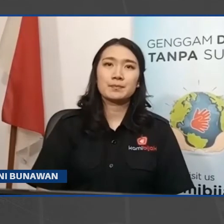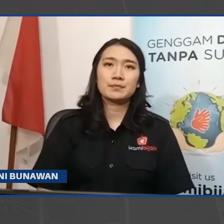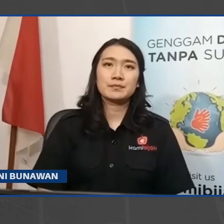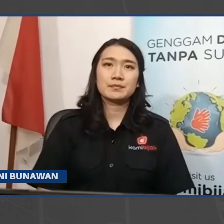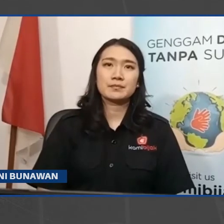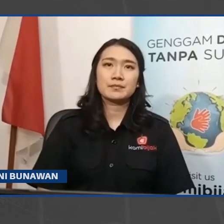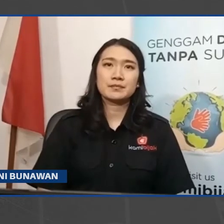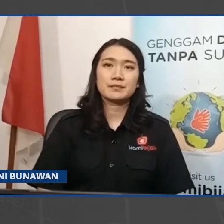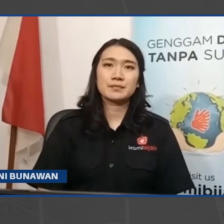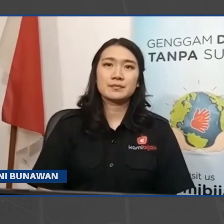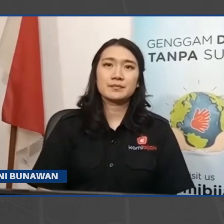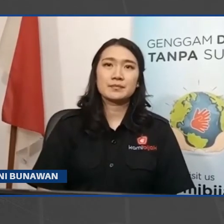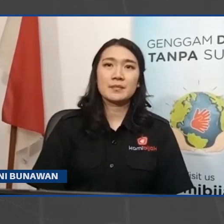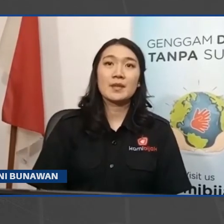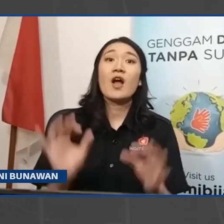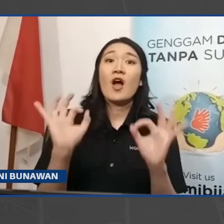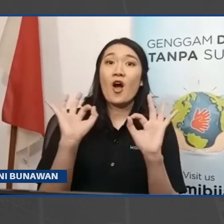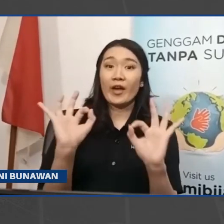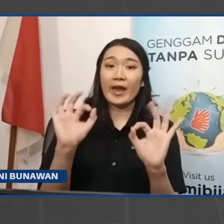Baik.